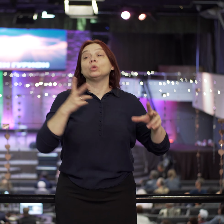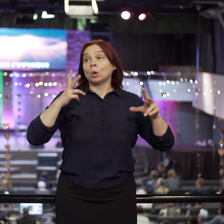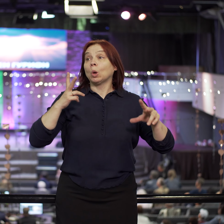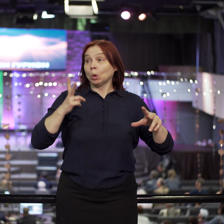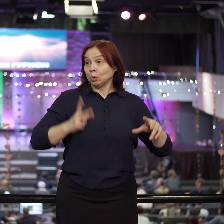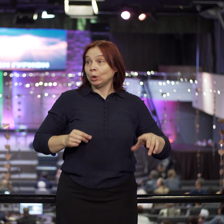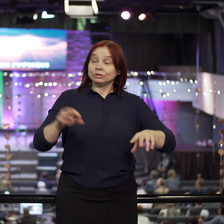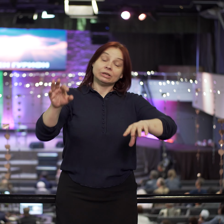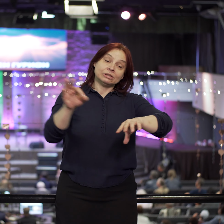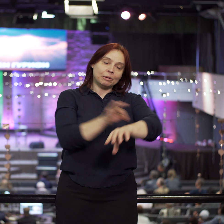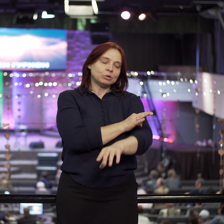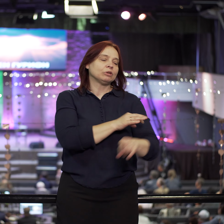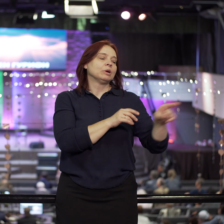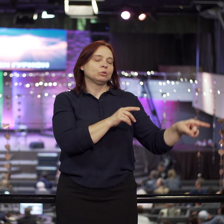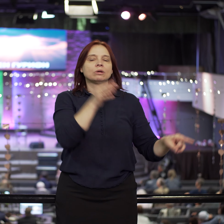приданого.